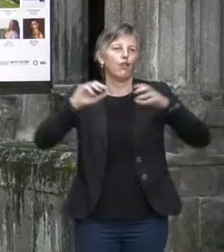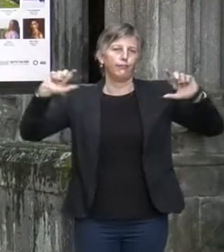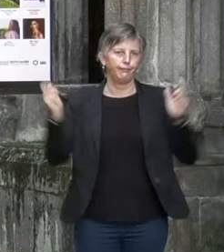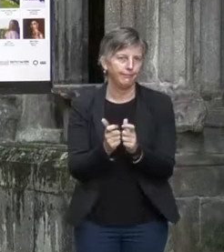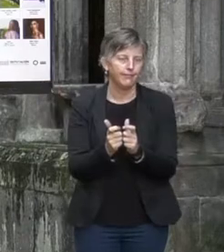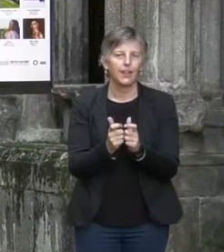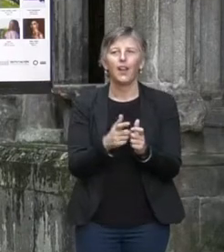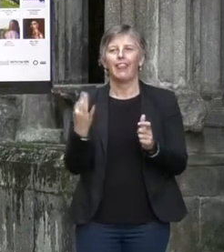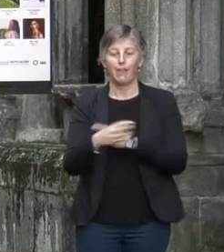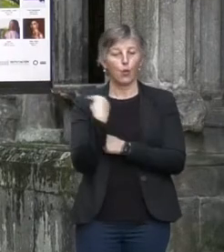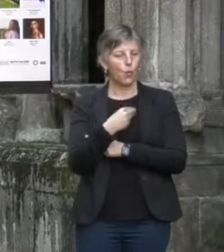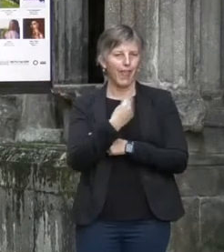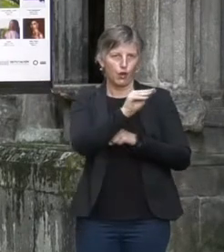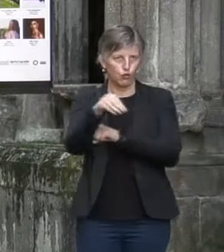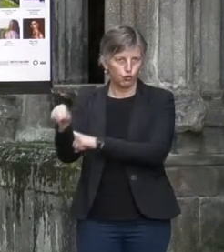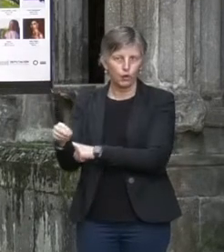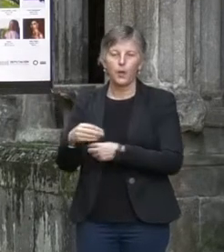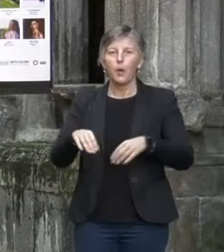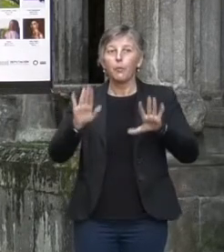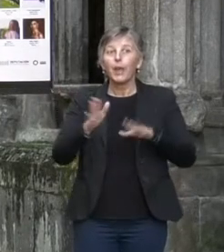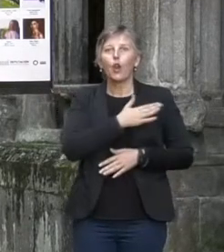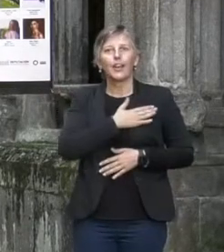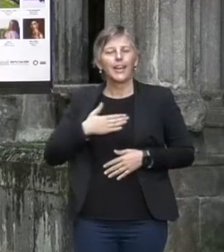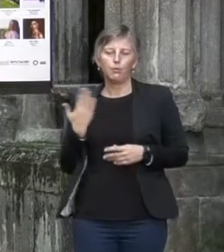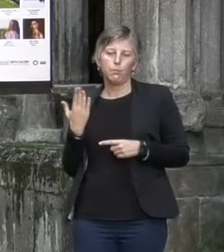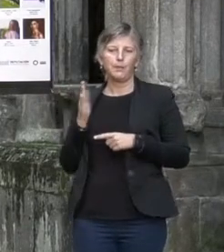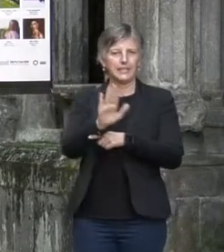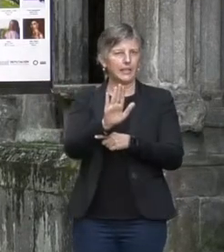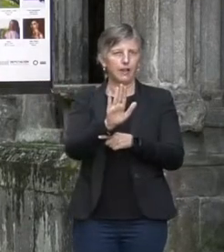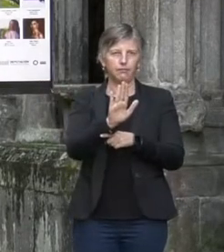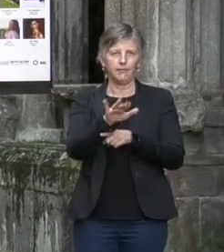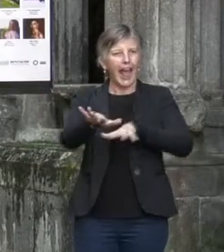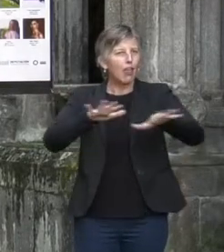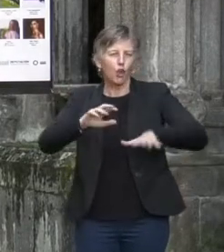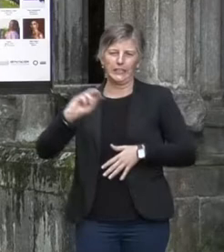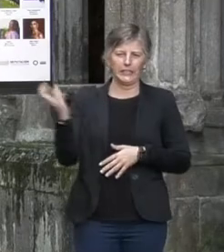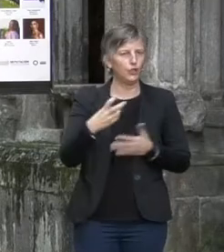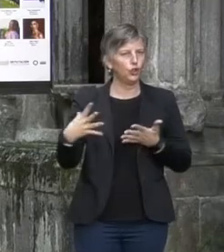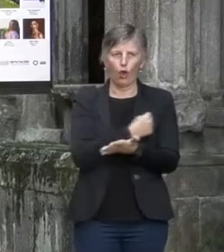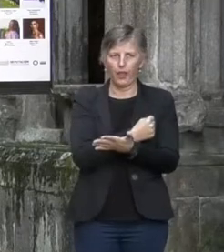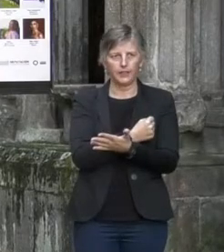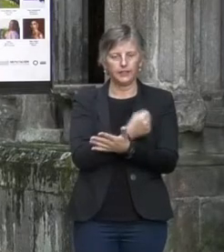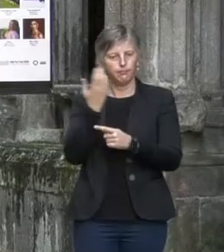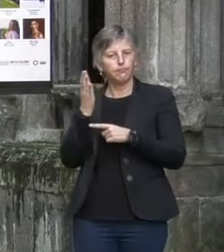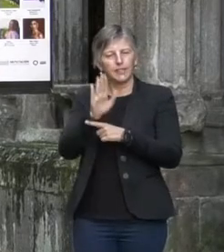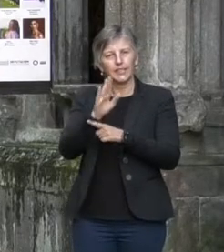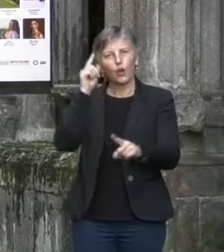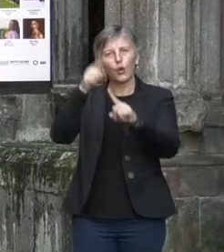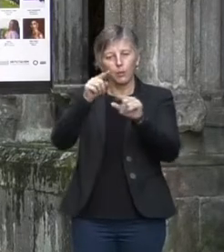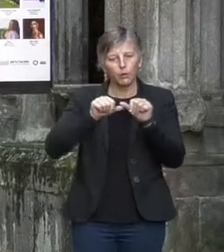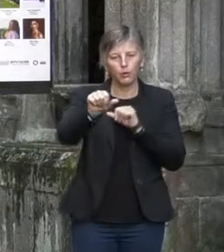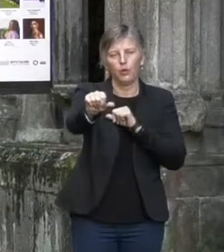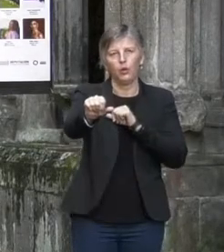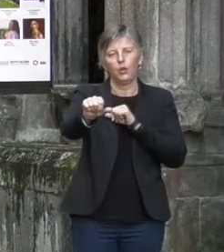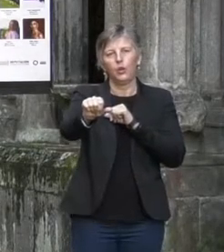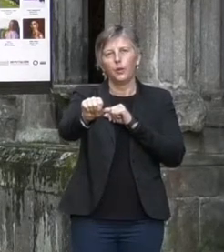que coidarnos. Pero queríamos presentar todas as accións que imos a desenvolver